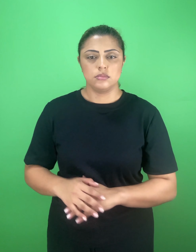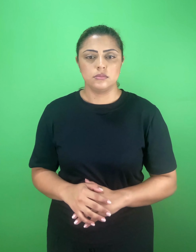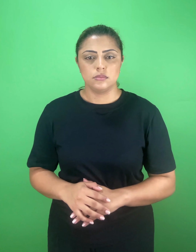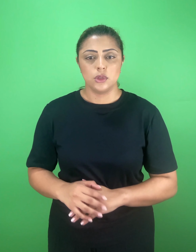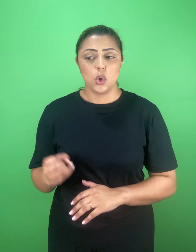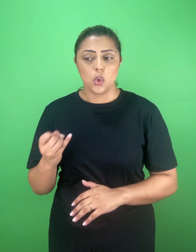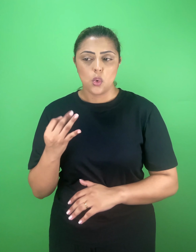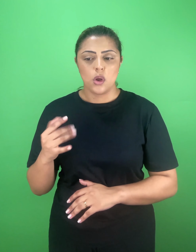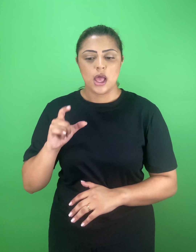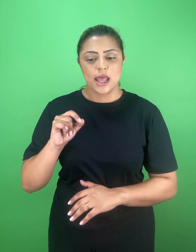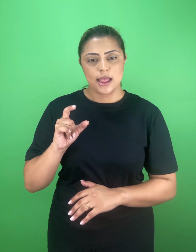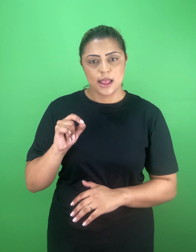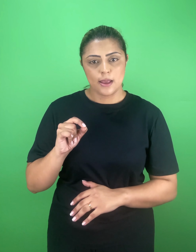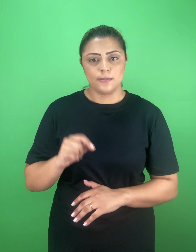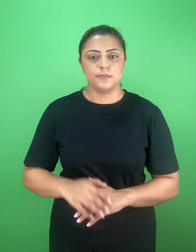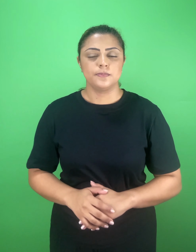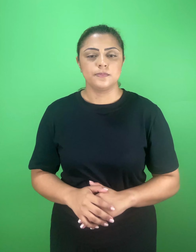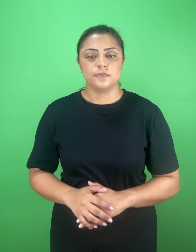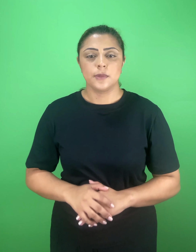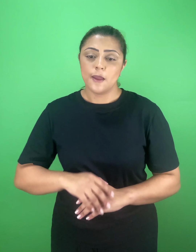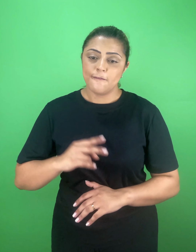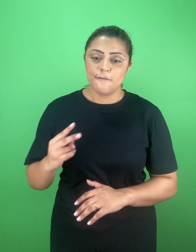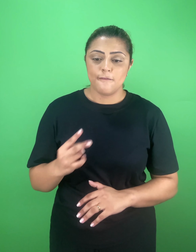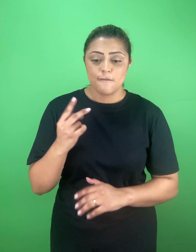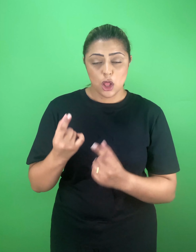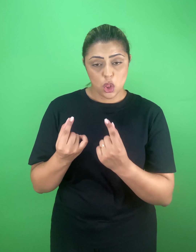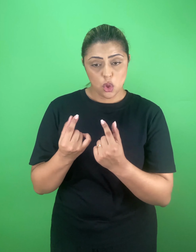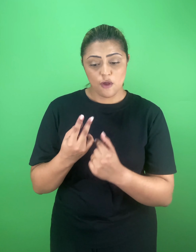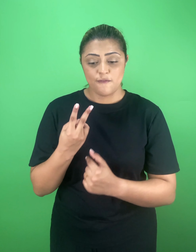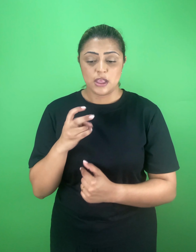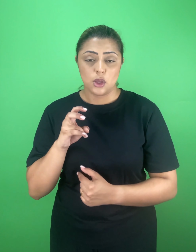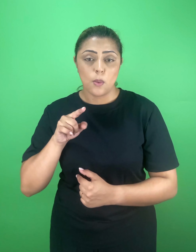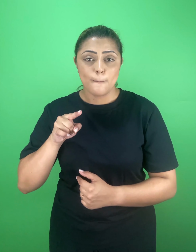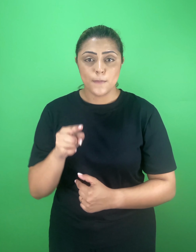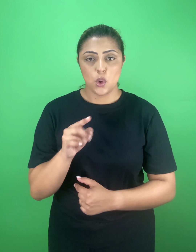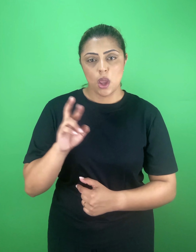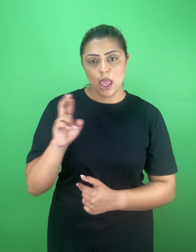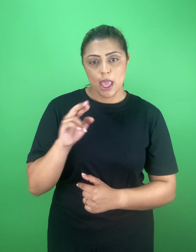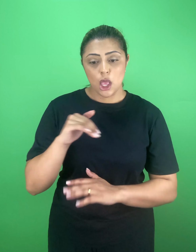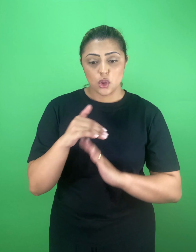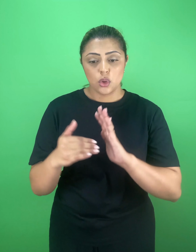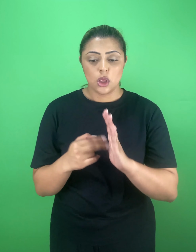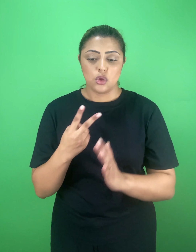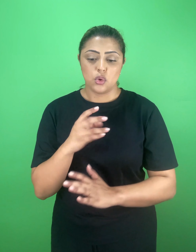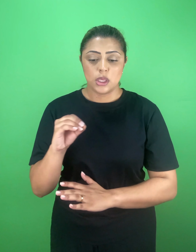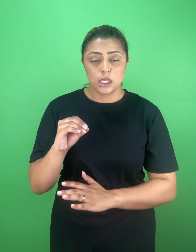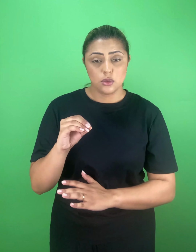10. Valor R$ 25 mil R$ 250 mil